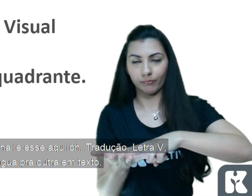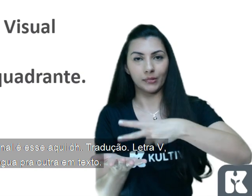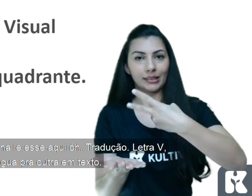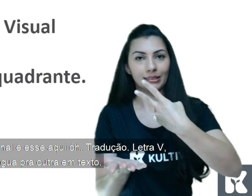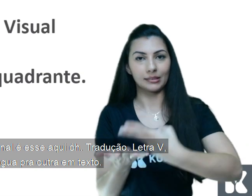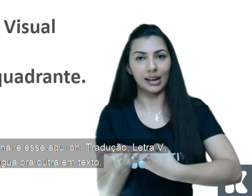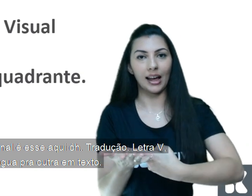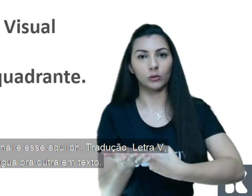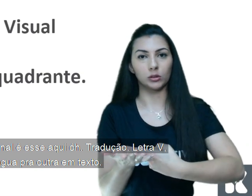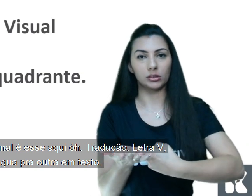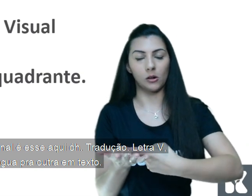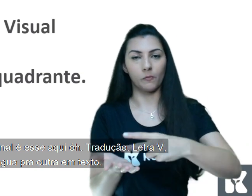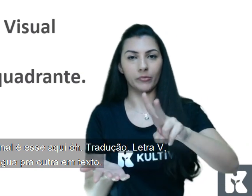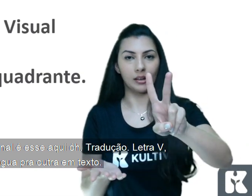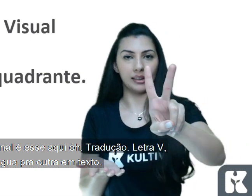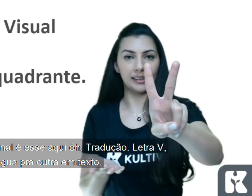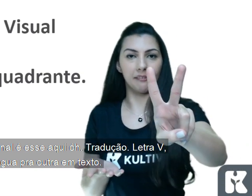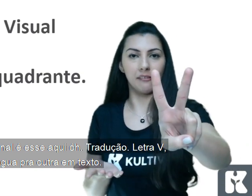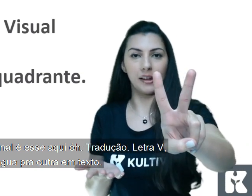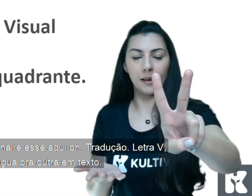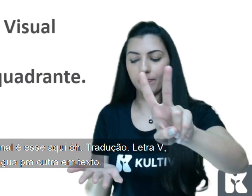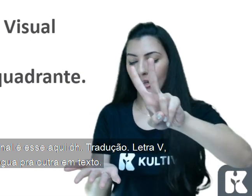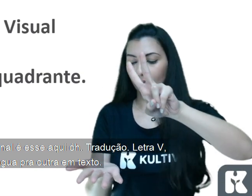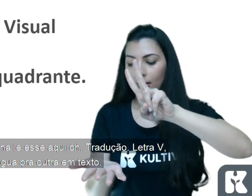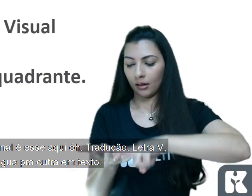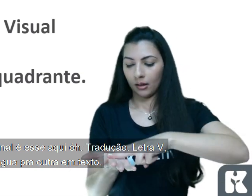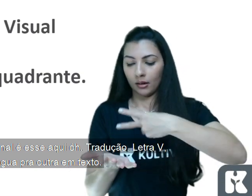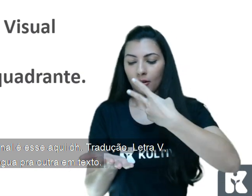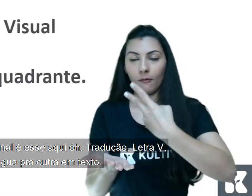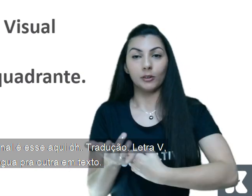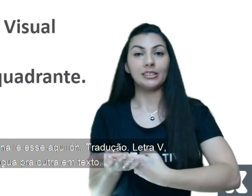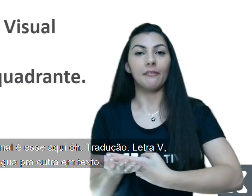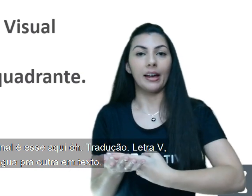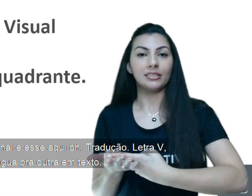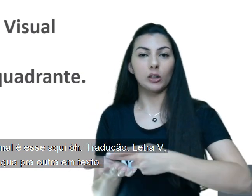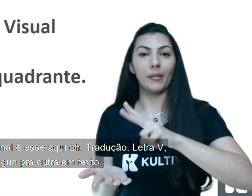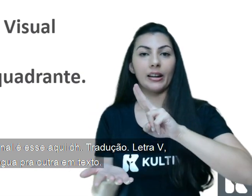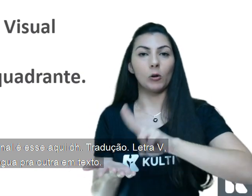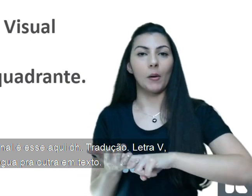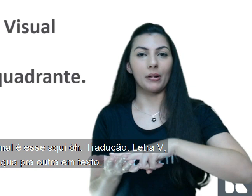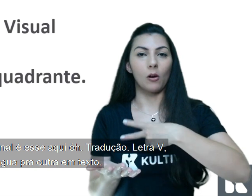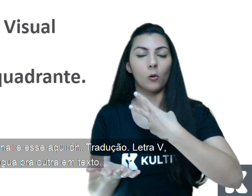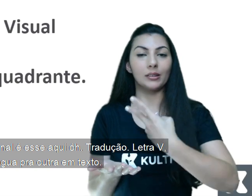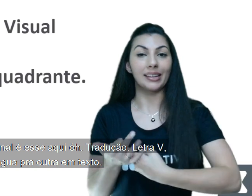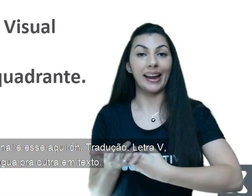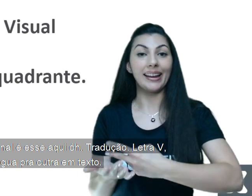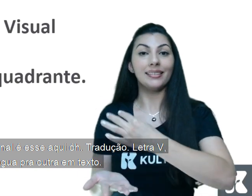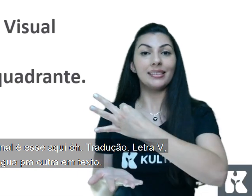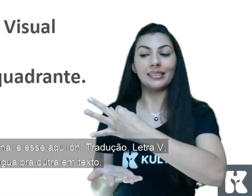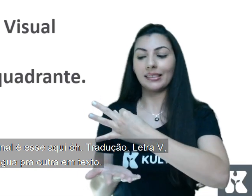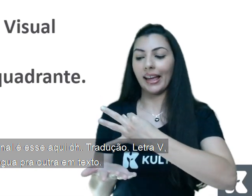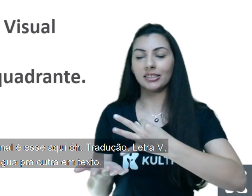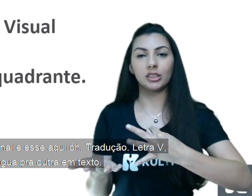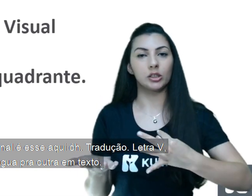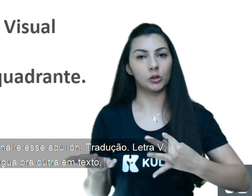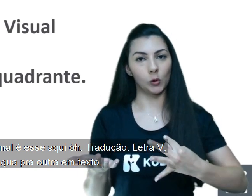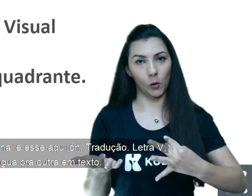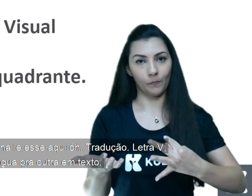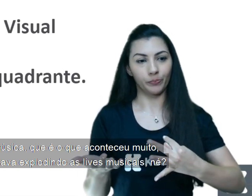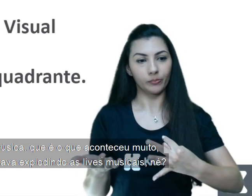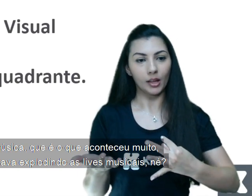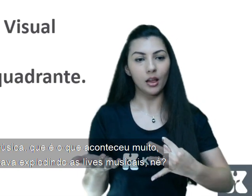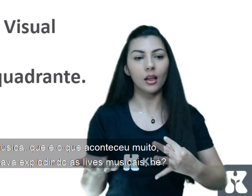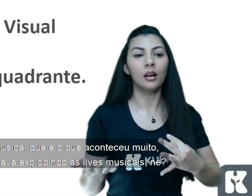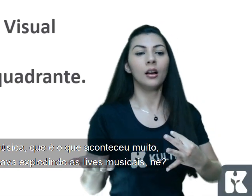aqui, ó. Tradução, letra V, você versa de uma língua para outra em